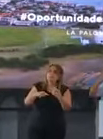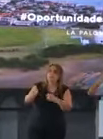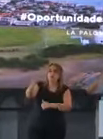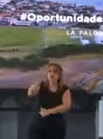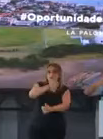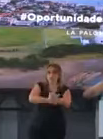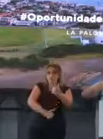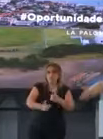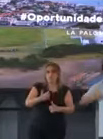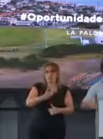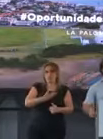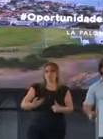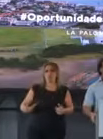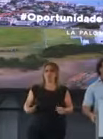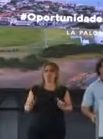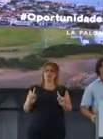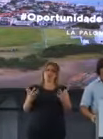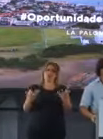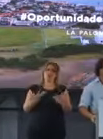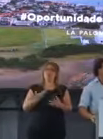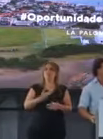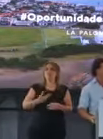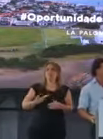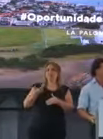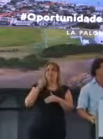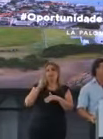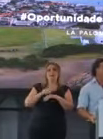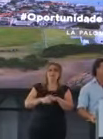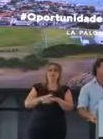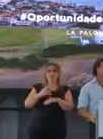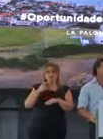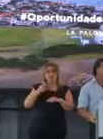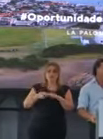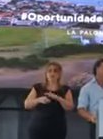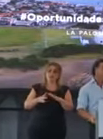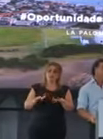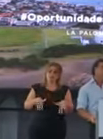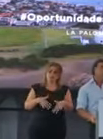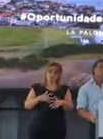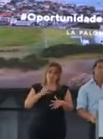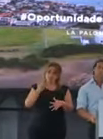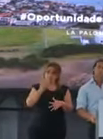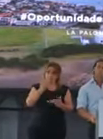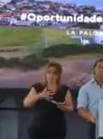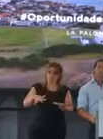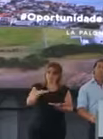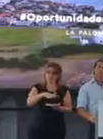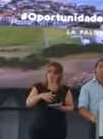De salir de esa lógica de amistades que tanto daño nos han hecho.